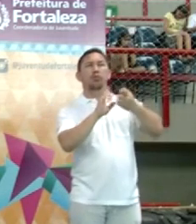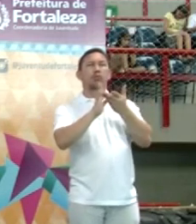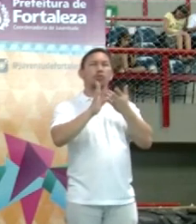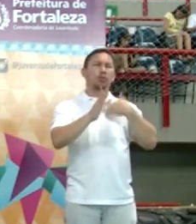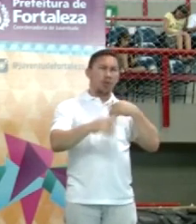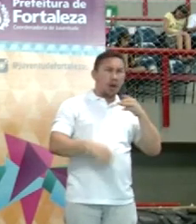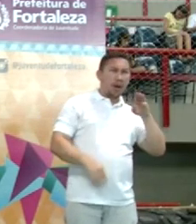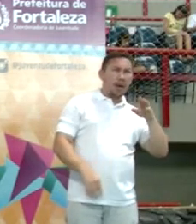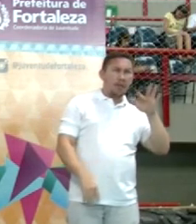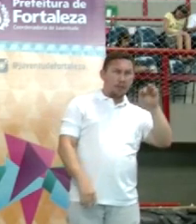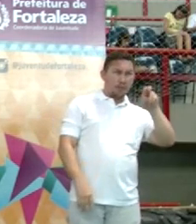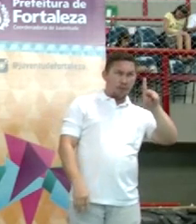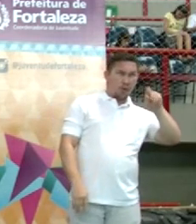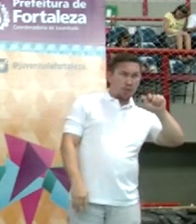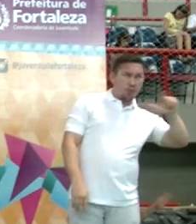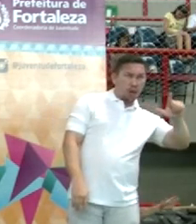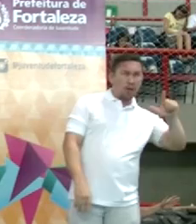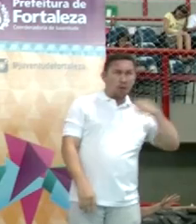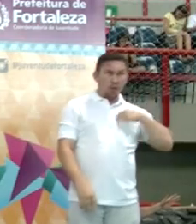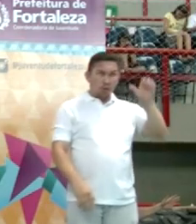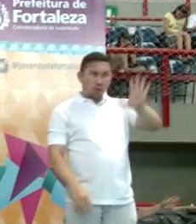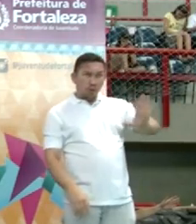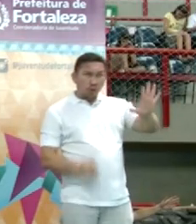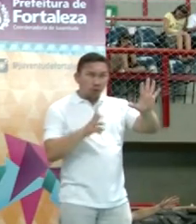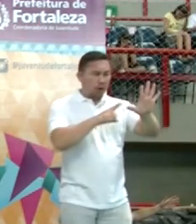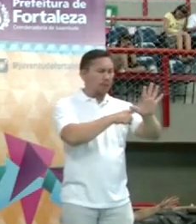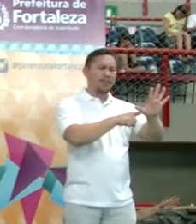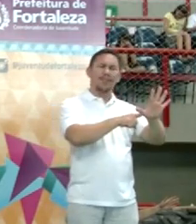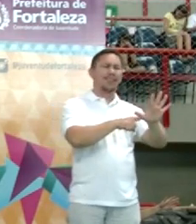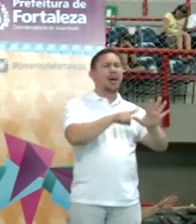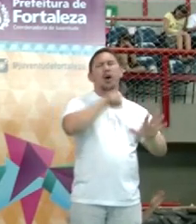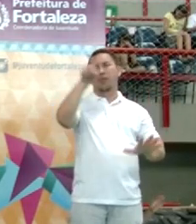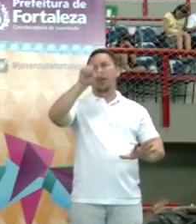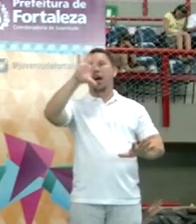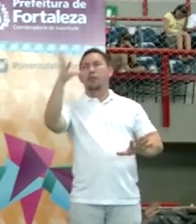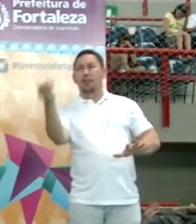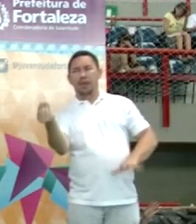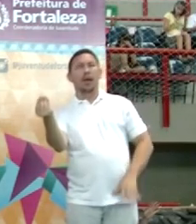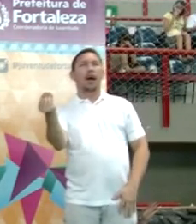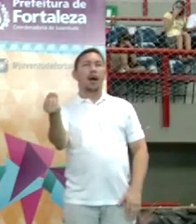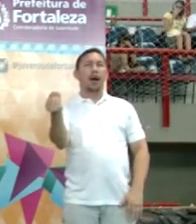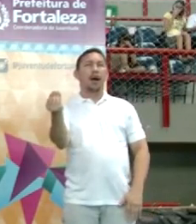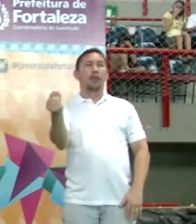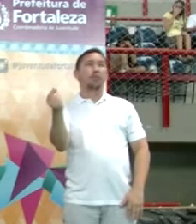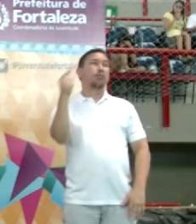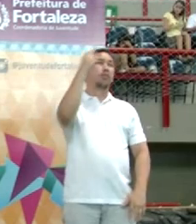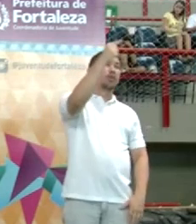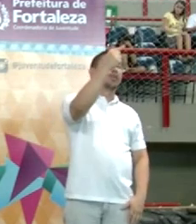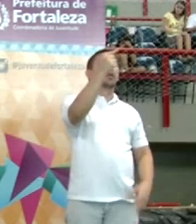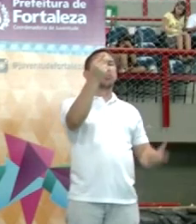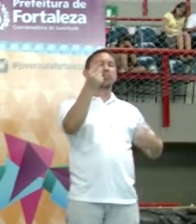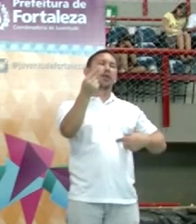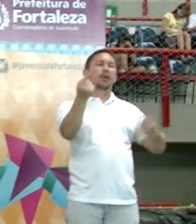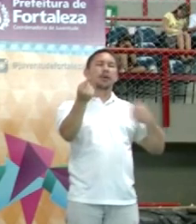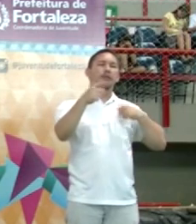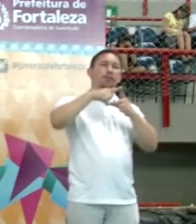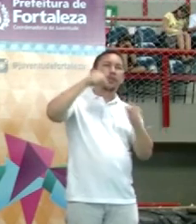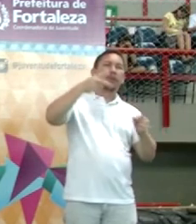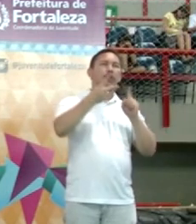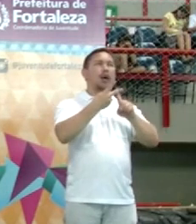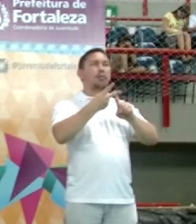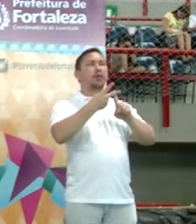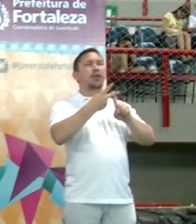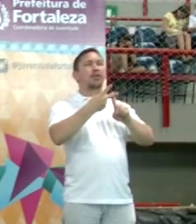feudal aconteceu só na Europa? Não. Ele vai acontecer na África, ele vai acontecer no Japão, na